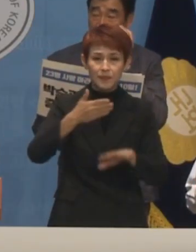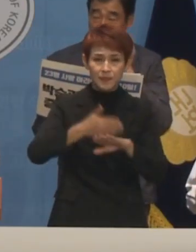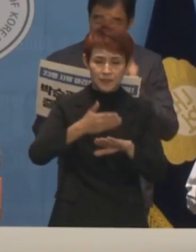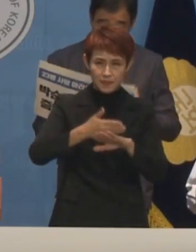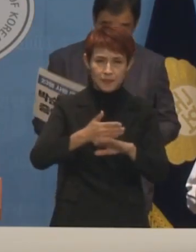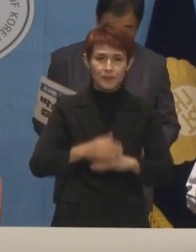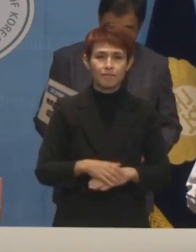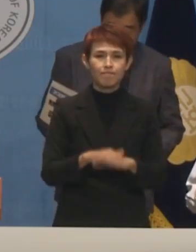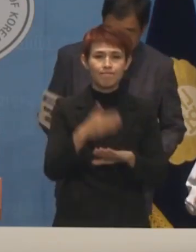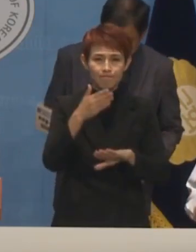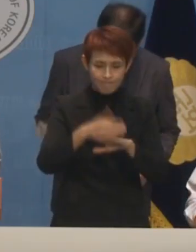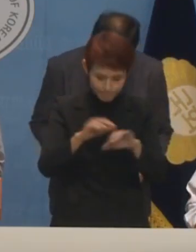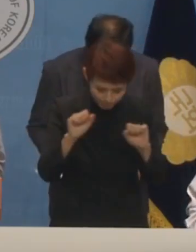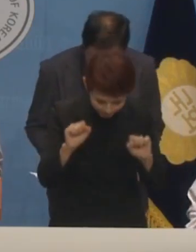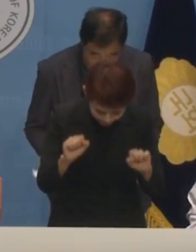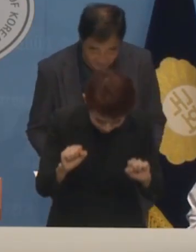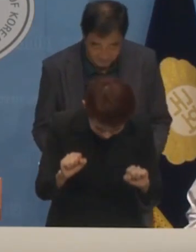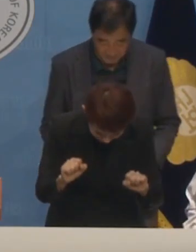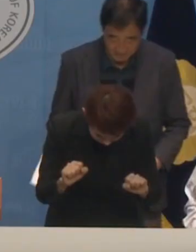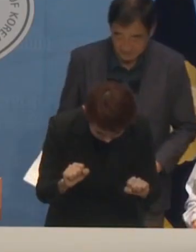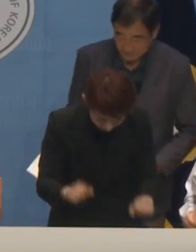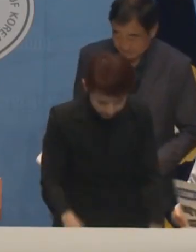감사드립니다. 감사합니다.